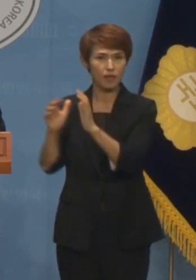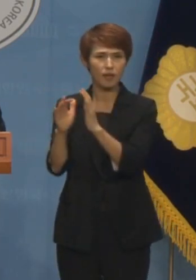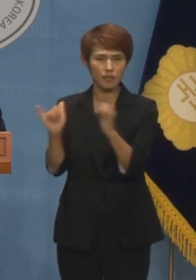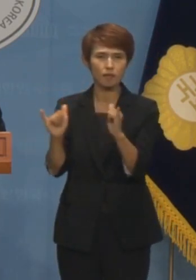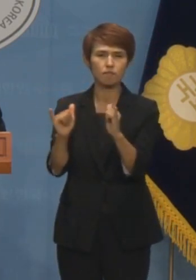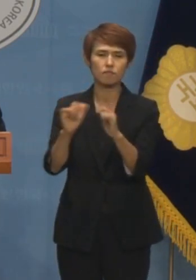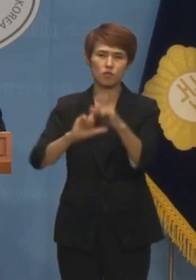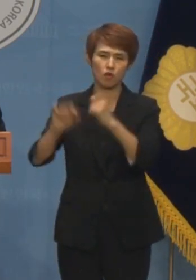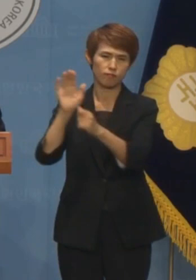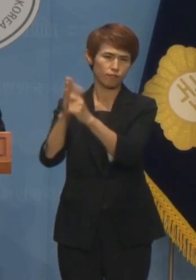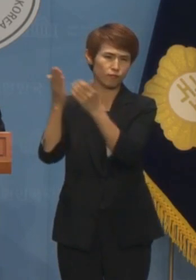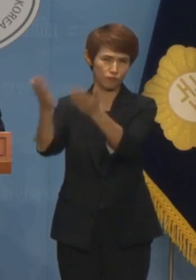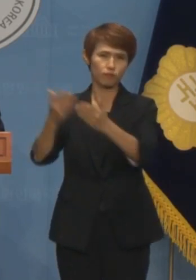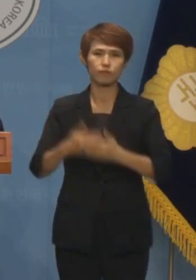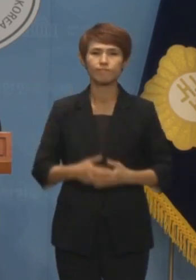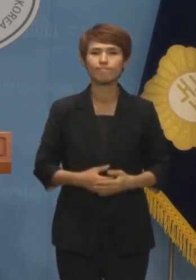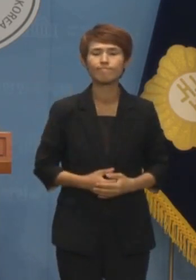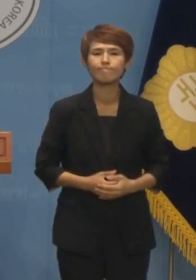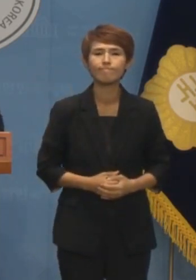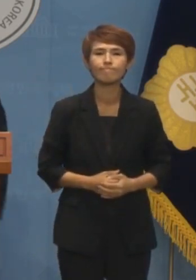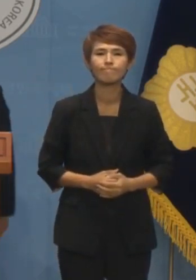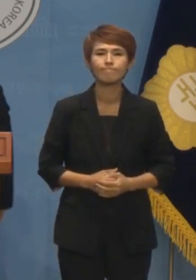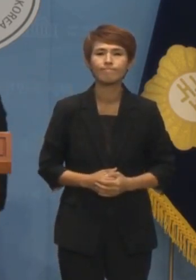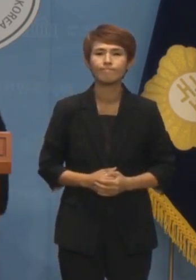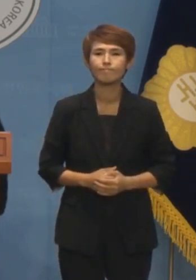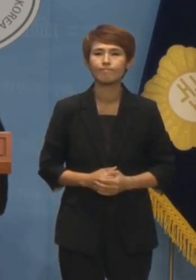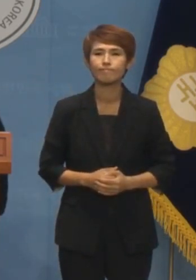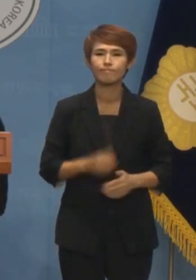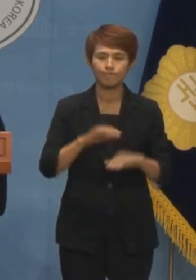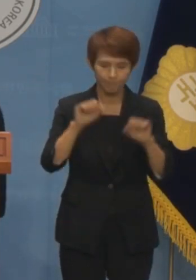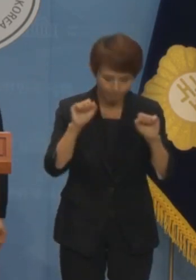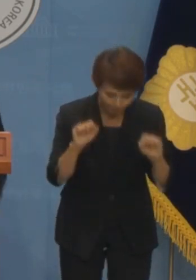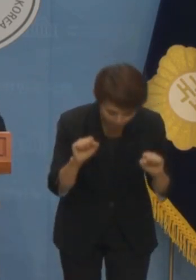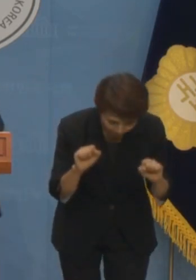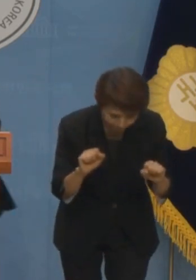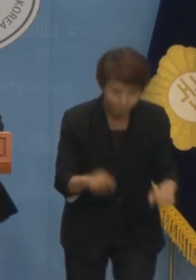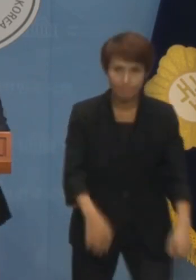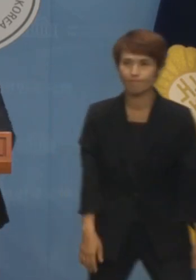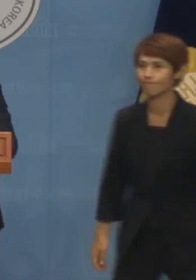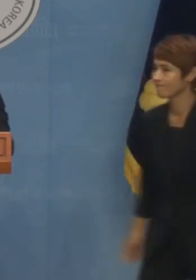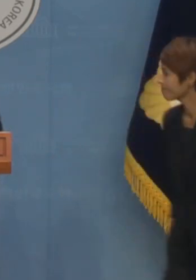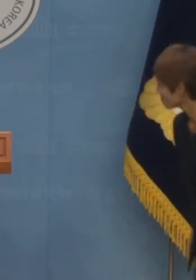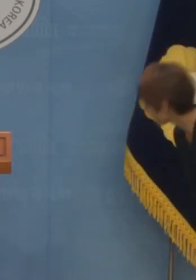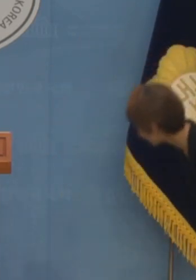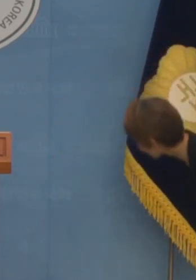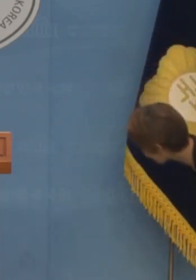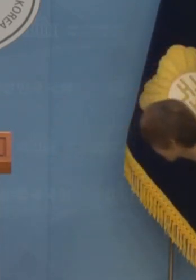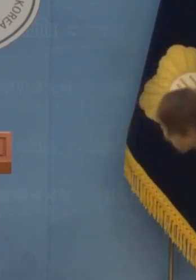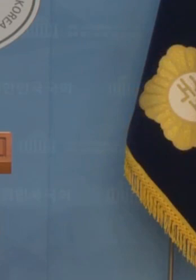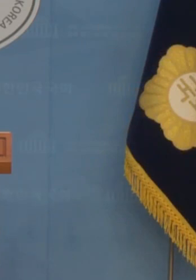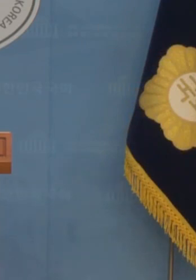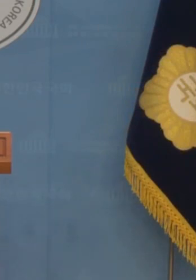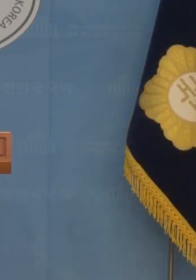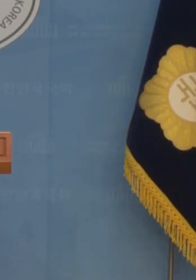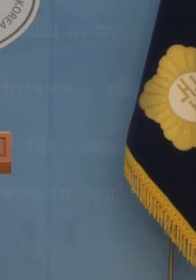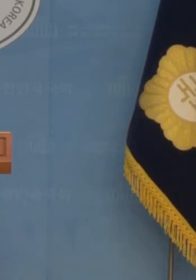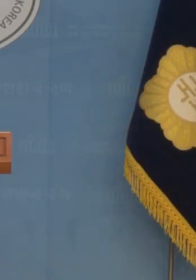더욱 두텁게 지원하겠습니다. 감사합니다. 네, 수고하셨습니다.